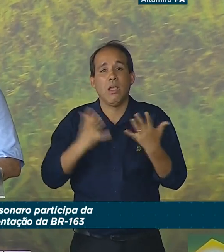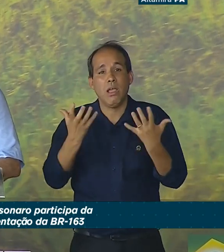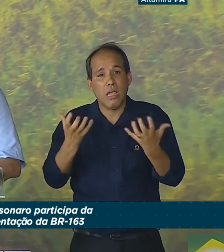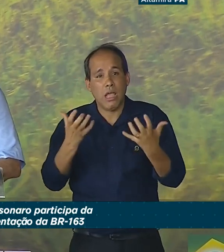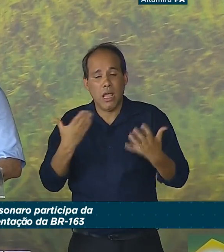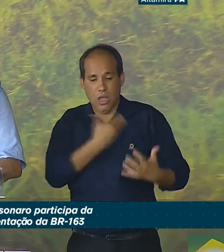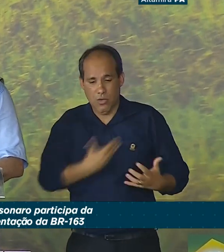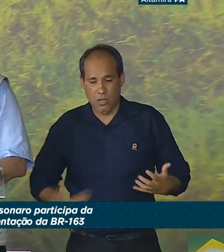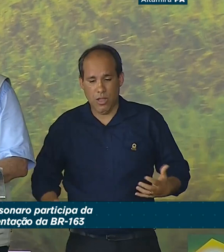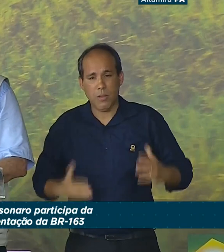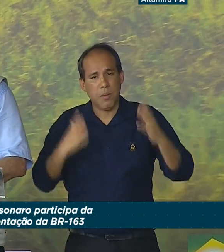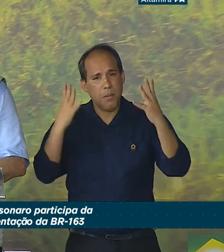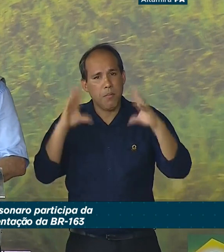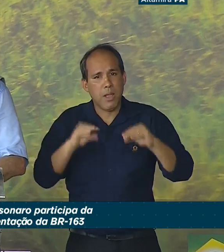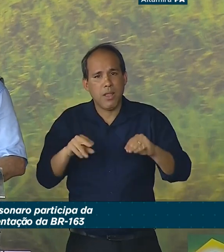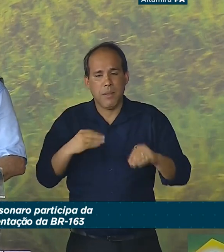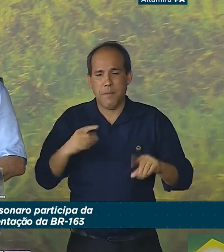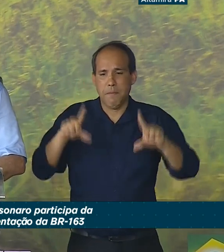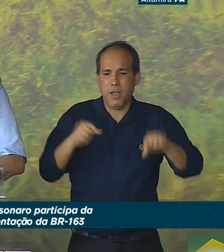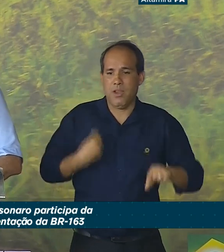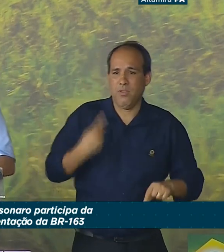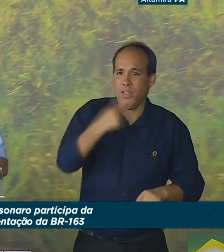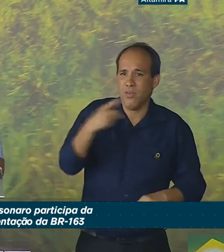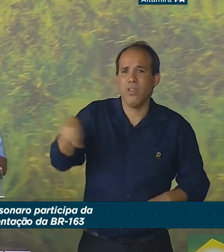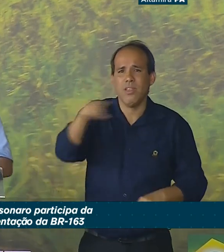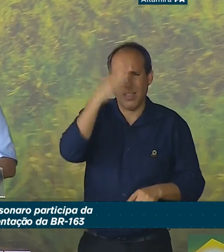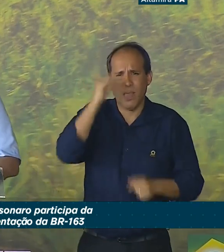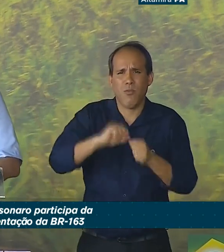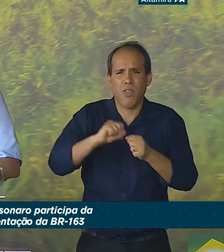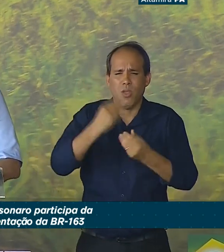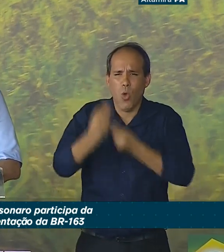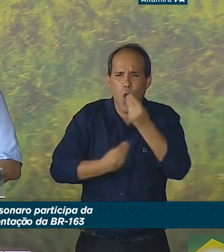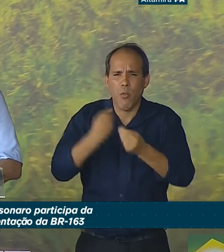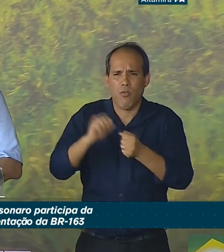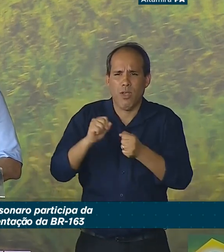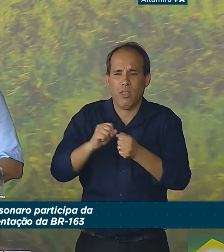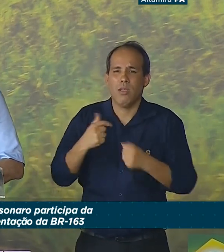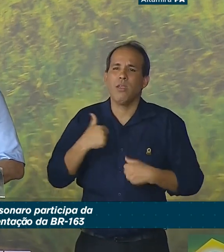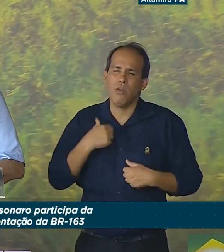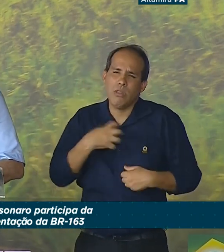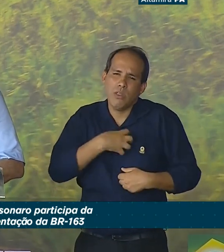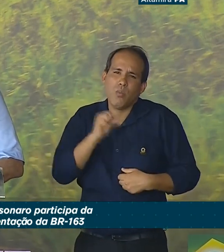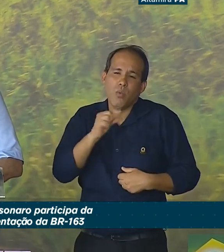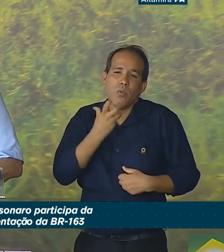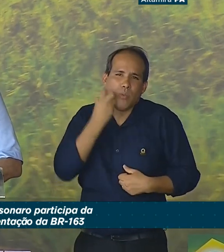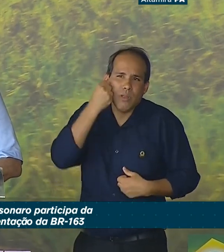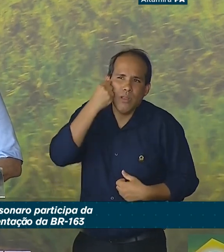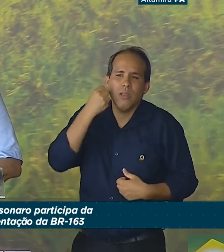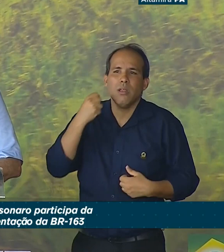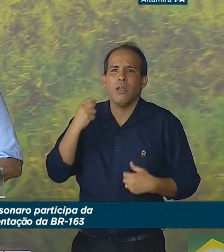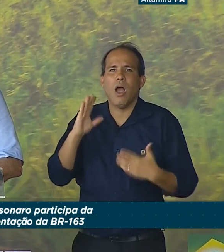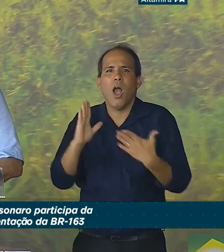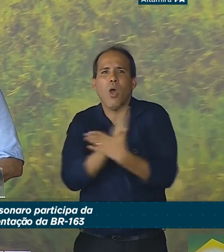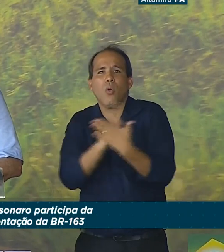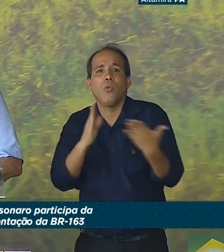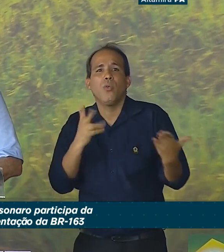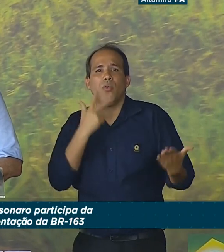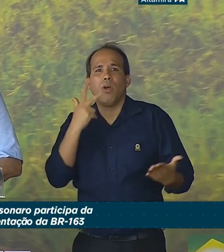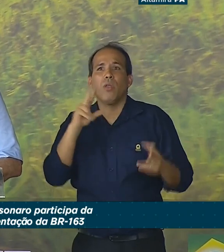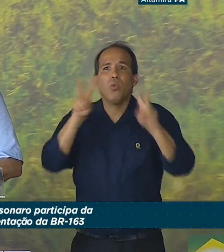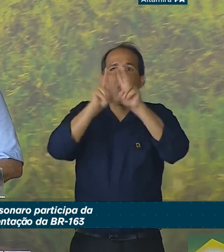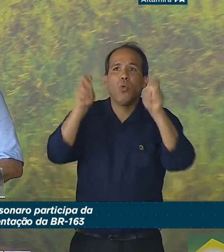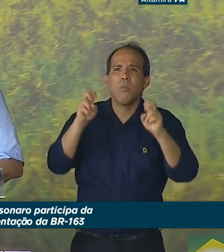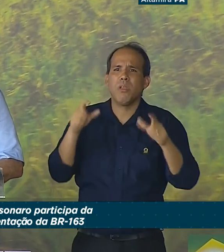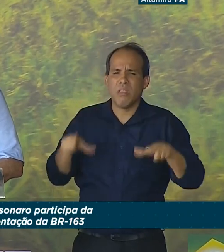mais interfira na vida de vocês. Vocês sabem como fazer. Eu fico até constrangido quando alguns falam em